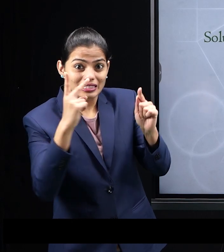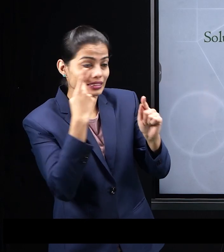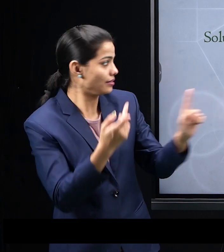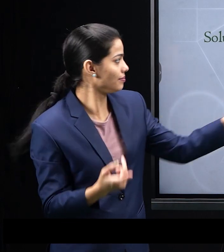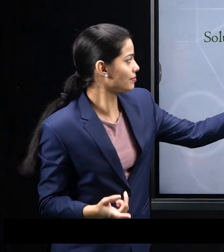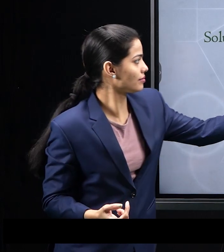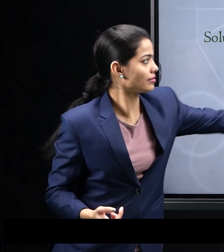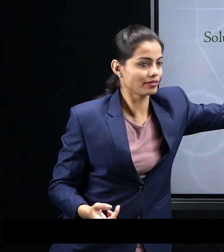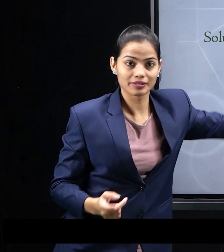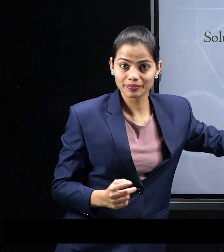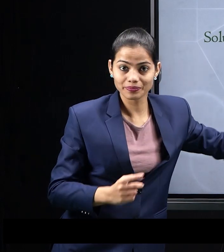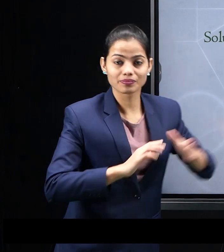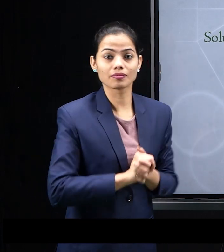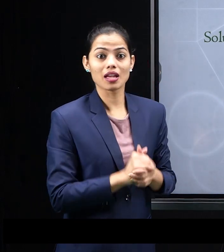A is equals to C D G J.